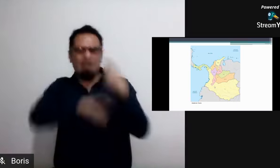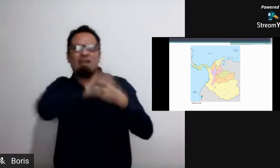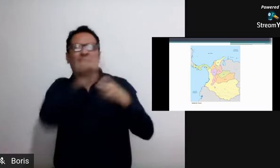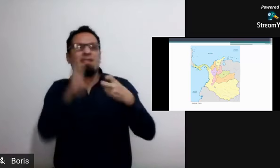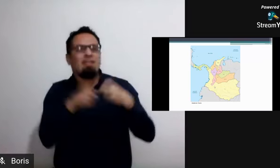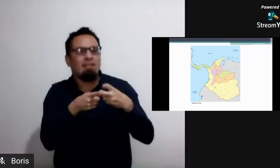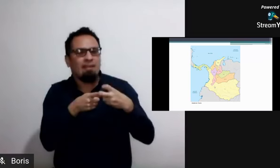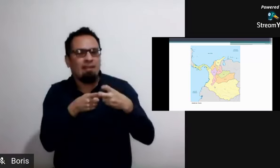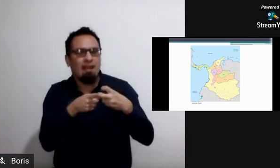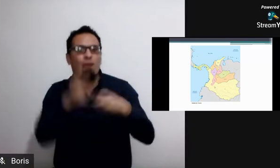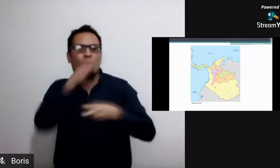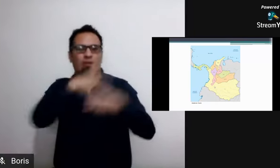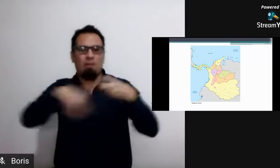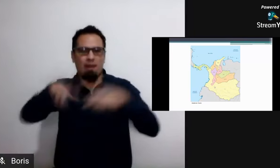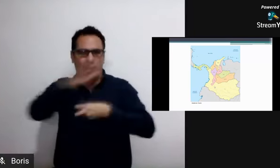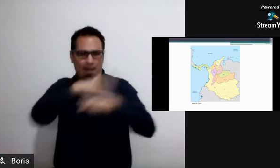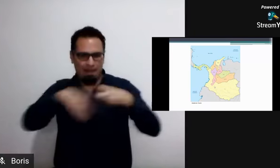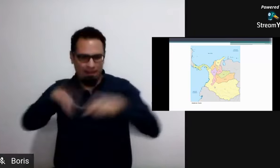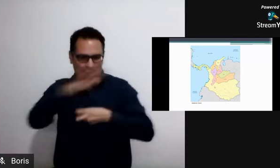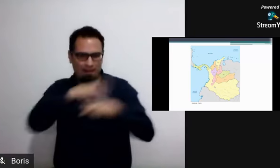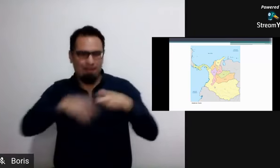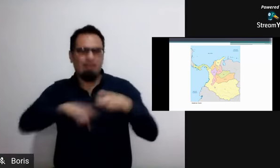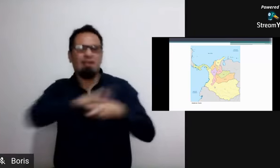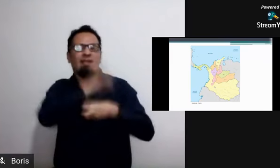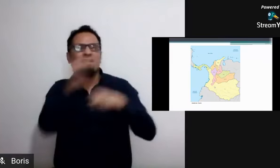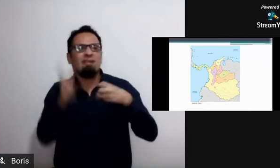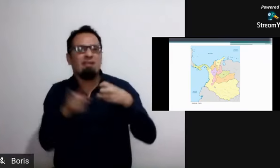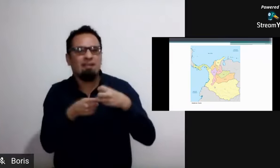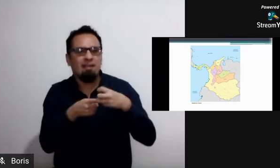Cundinamarca, sexto Boyacá,